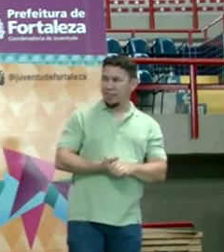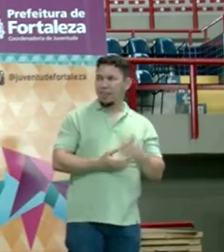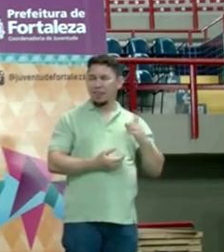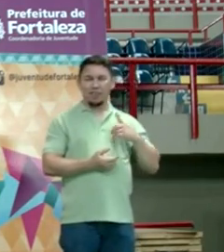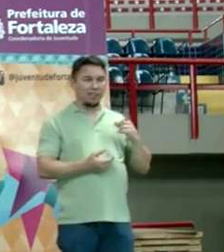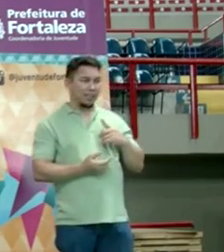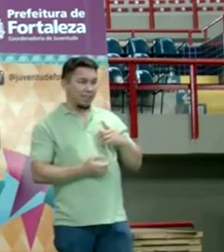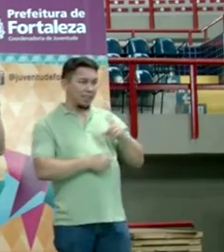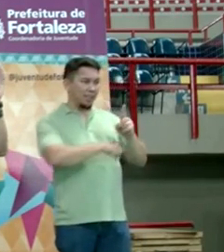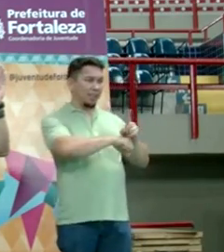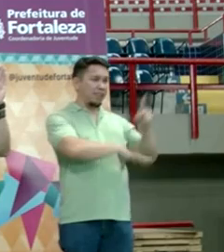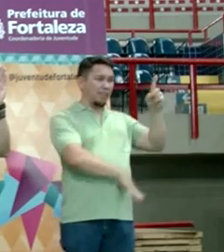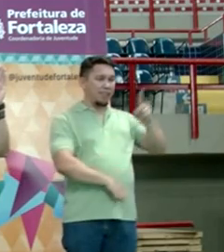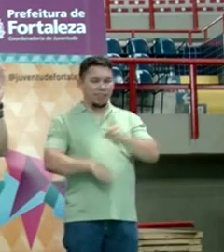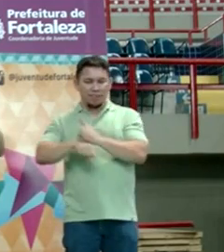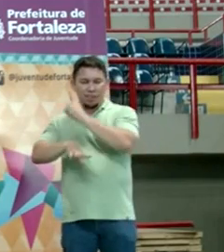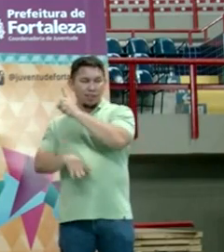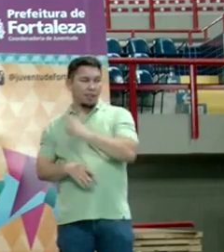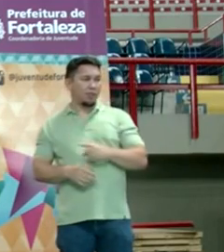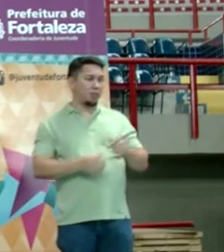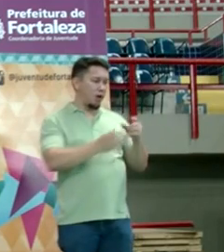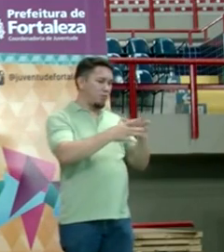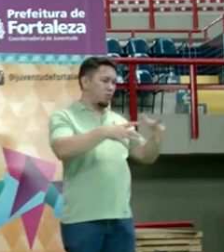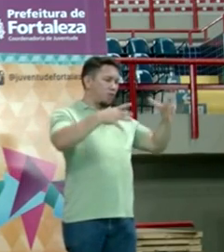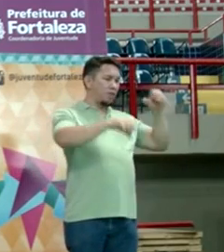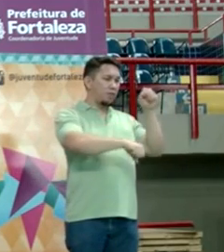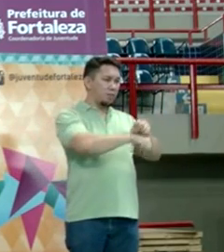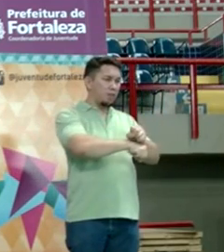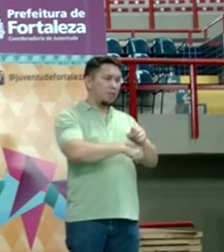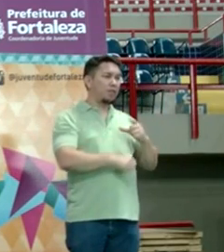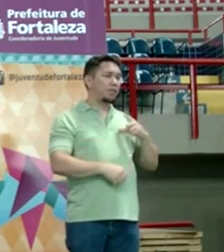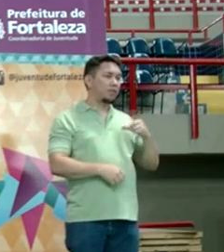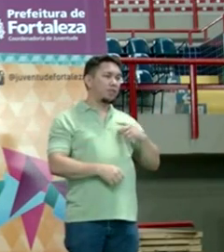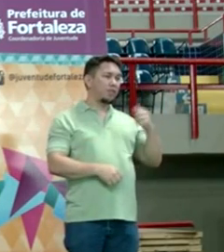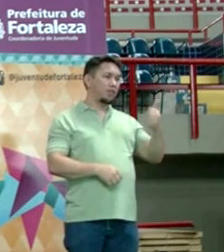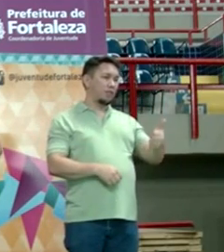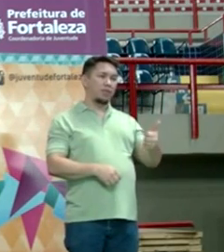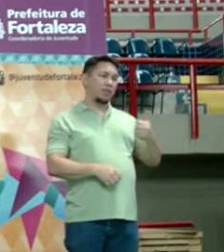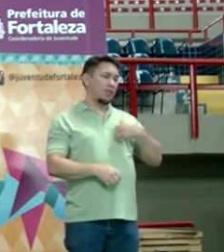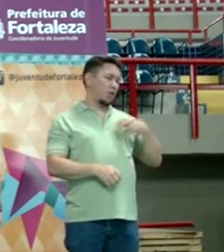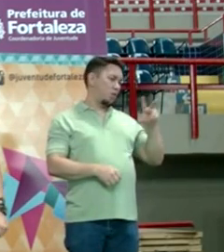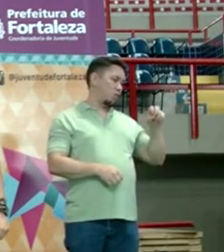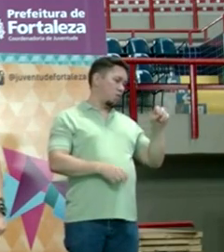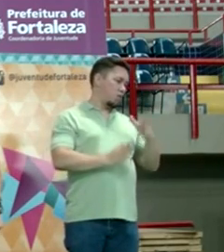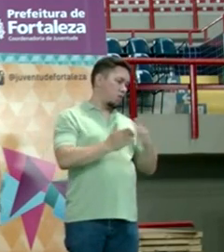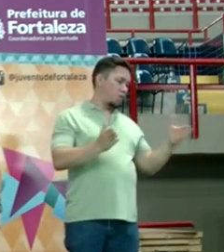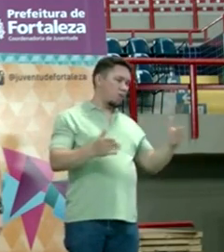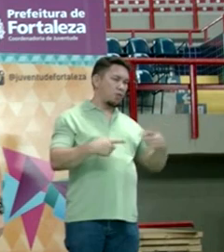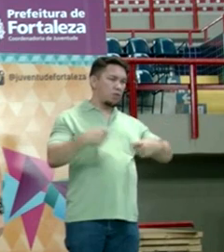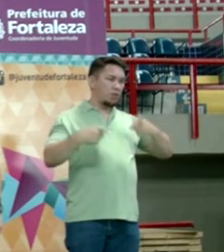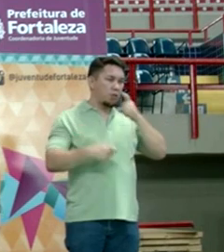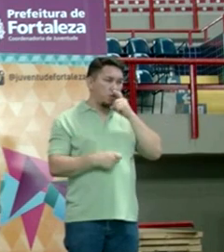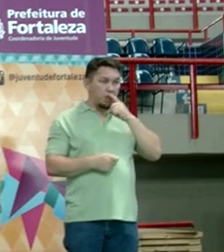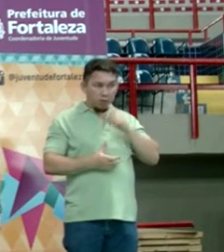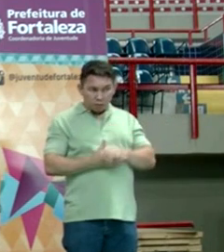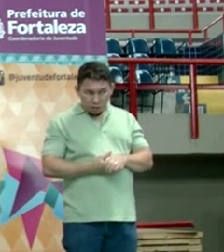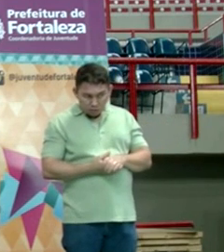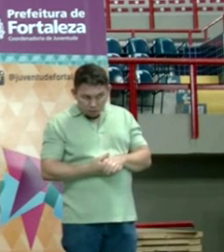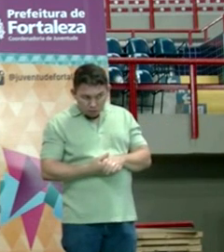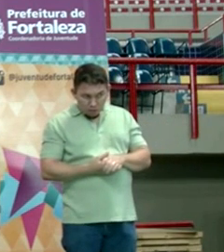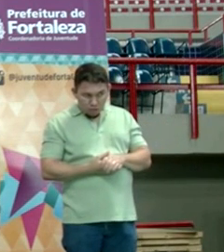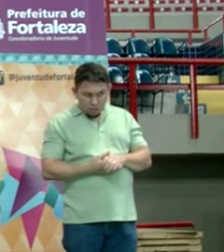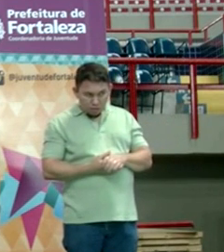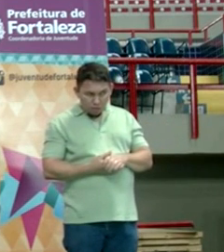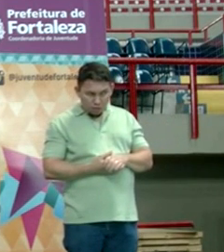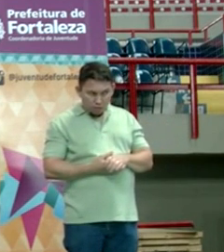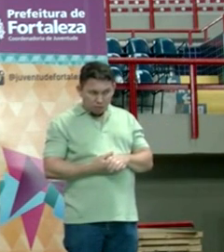corrida espacial e não estava rolando corrida nuclear, os anos 50 parecia que estava a Guerra Fria. Pois diz aí, 59, a Guerra